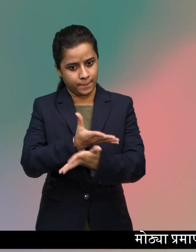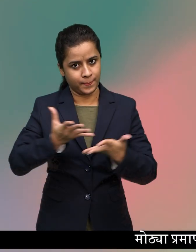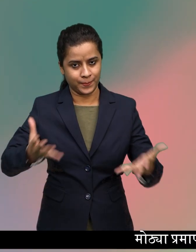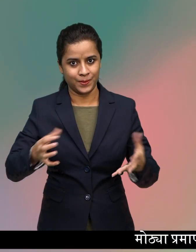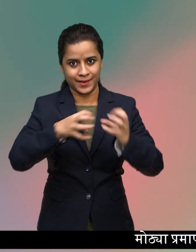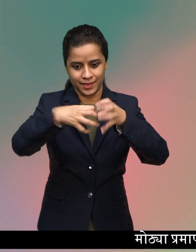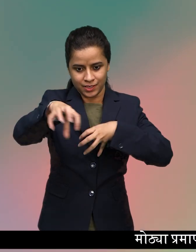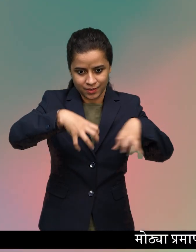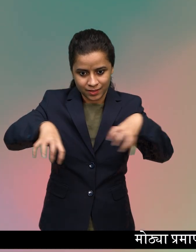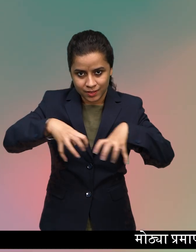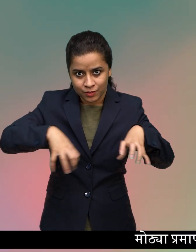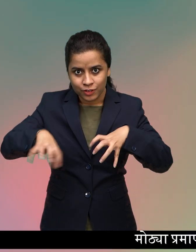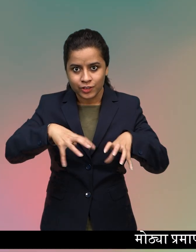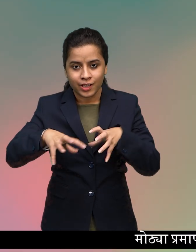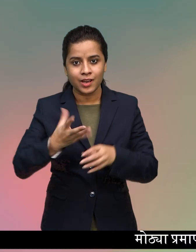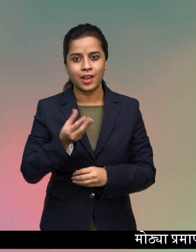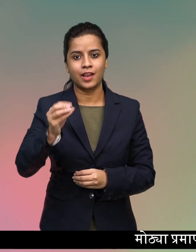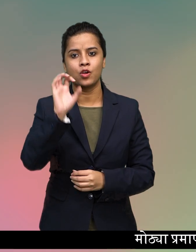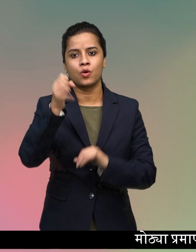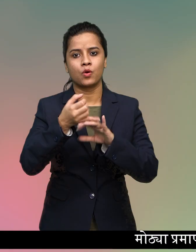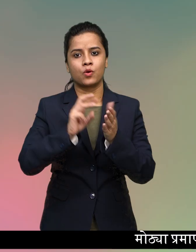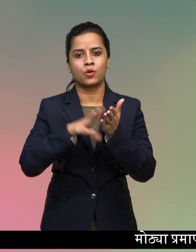मोठ्या प्रमाणात हलवणे फार काळ लागेल.